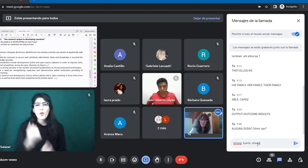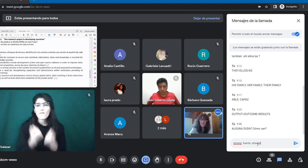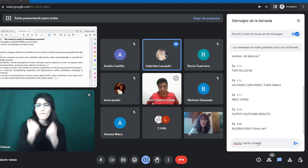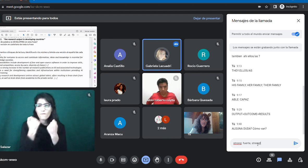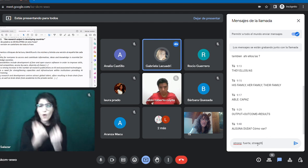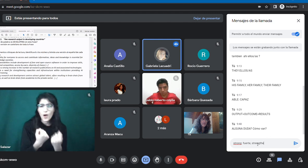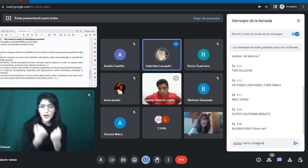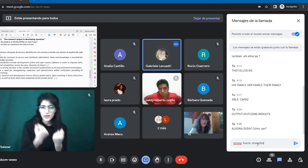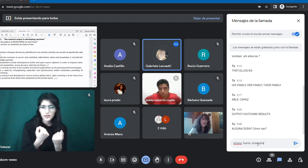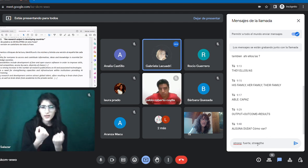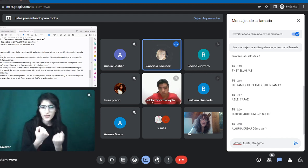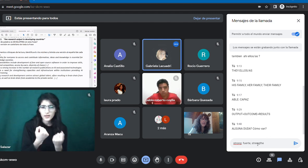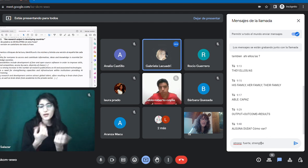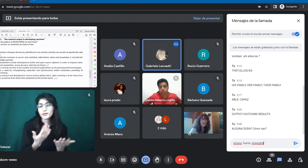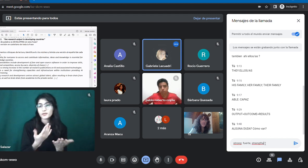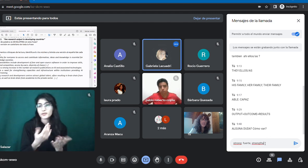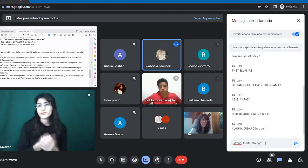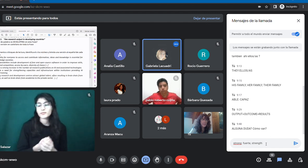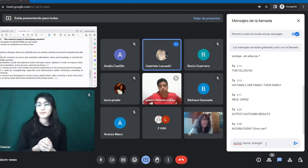Ah, bien.